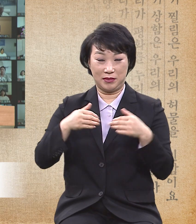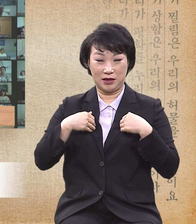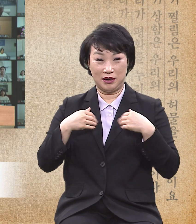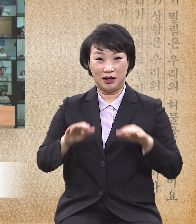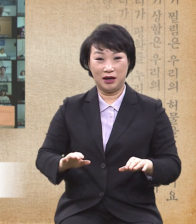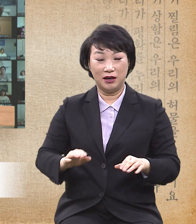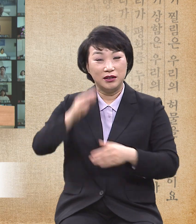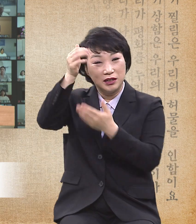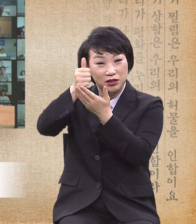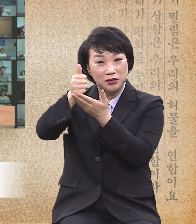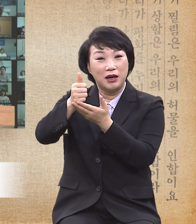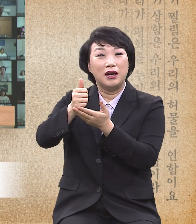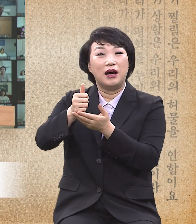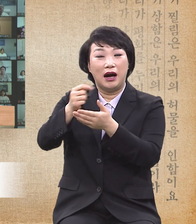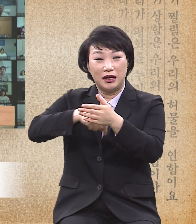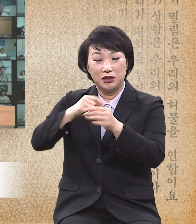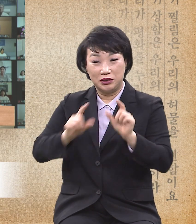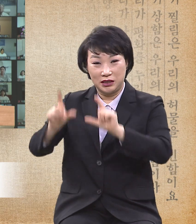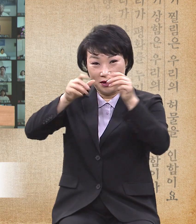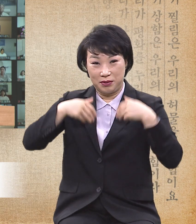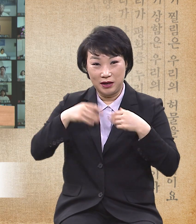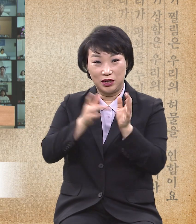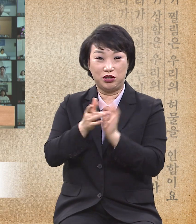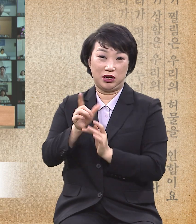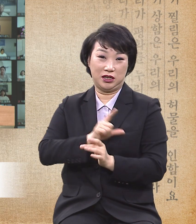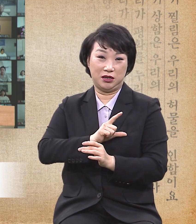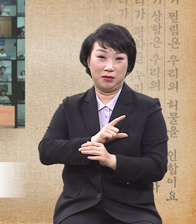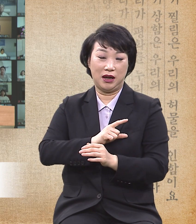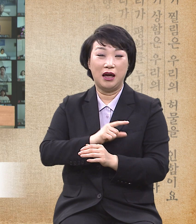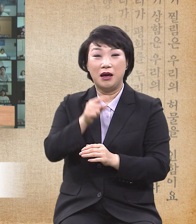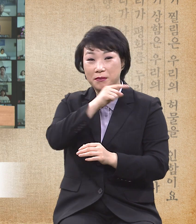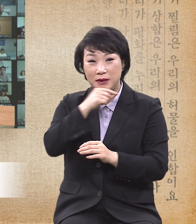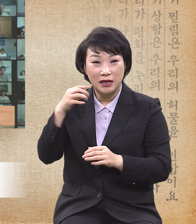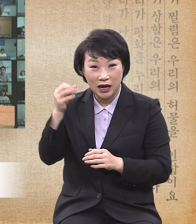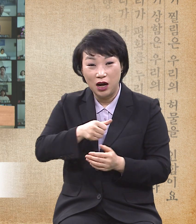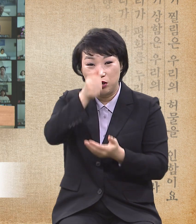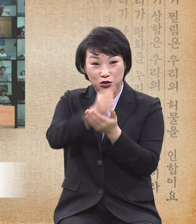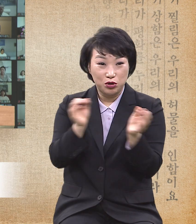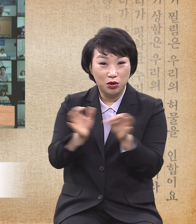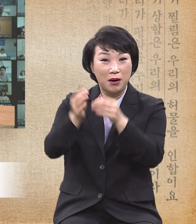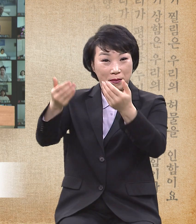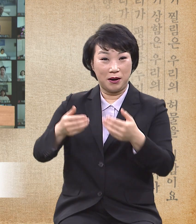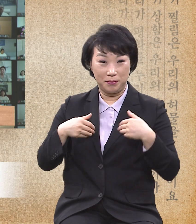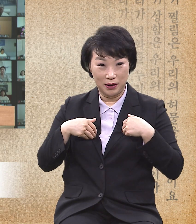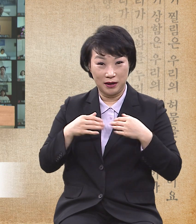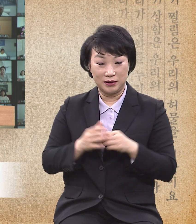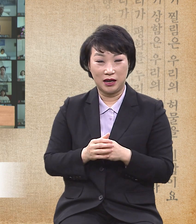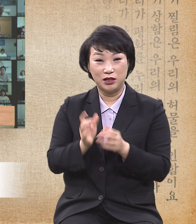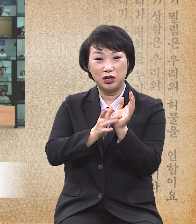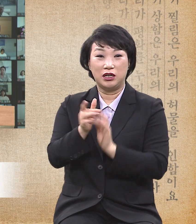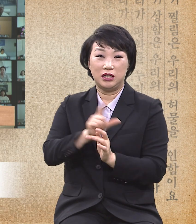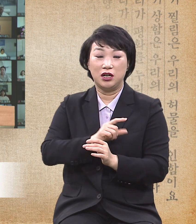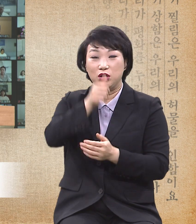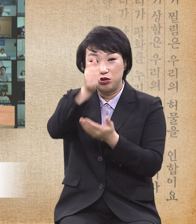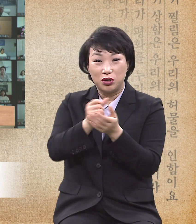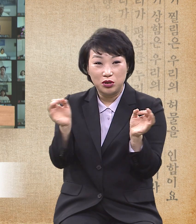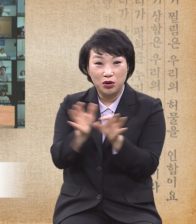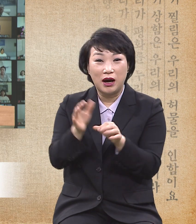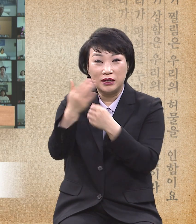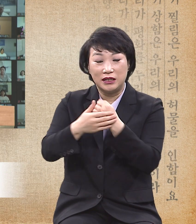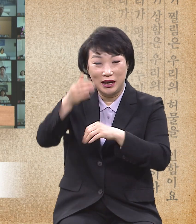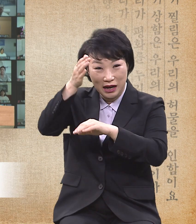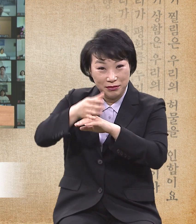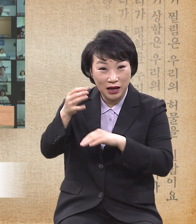이름으로 성령 안에서 살아야 되고, 그 이름에 흐르는 피로 속죄함 받아야 되고, 그 이름에 속죄에